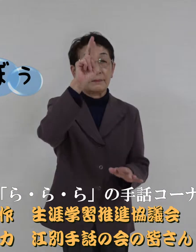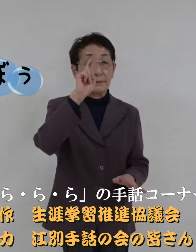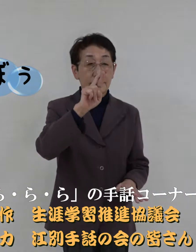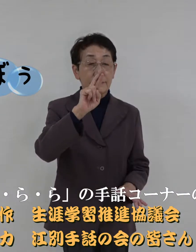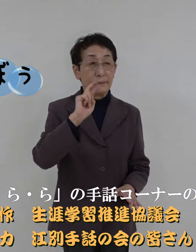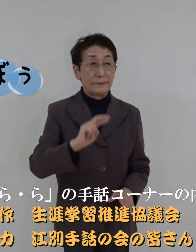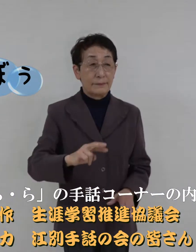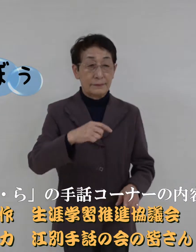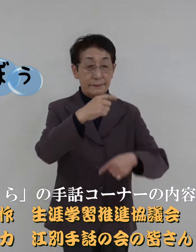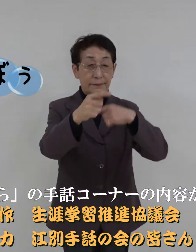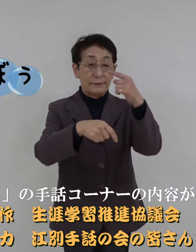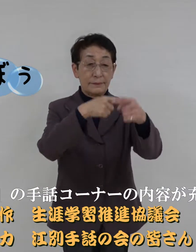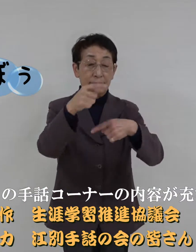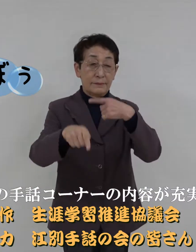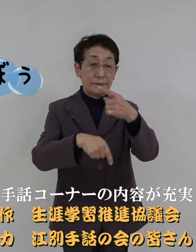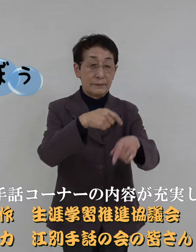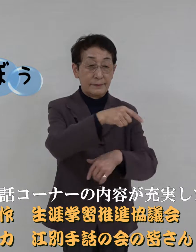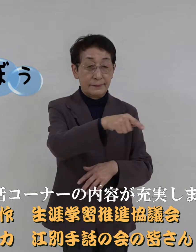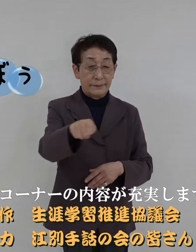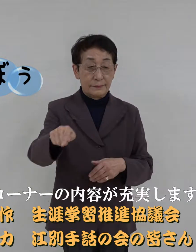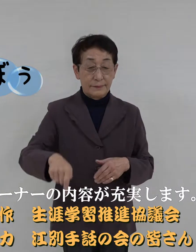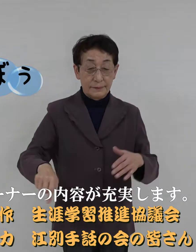ーの内容が充実します。